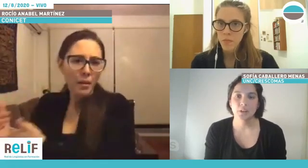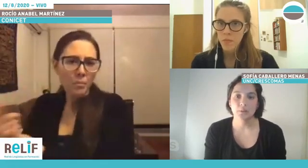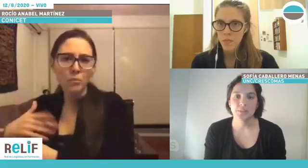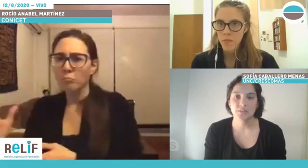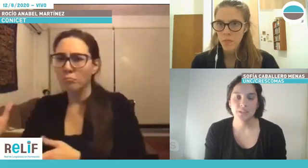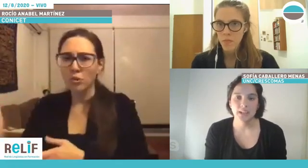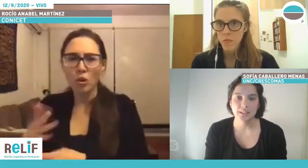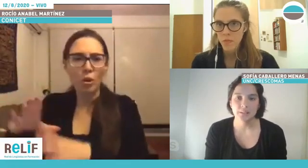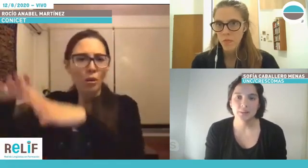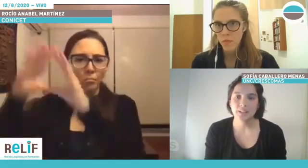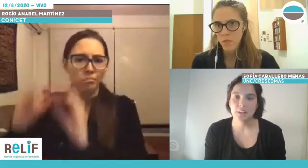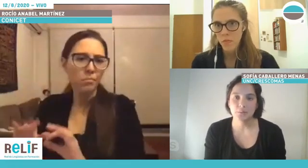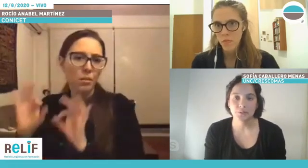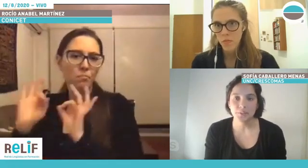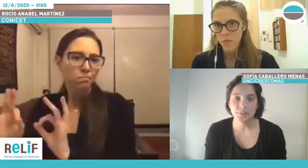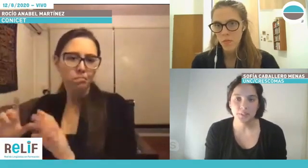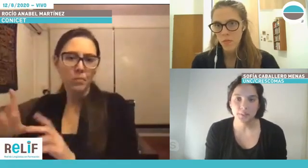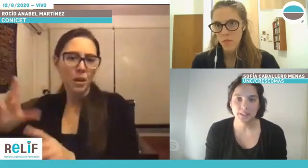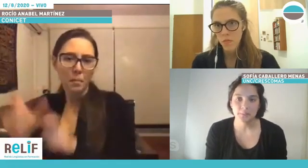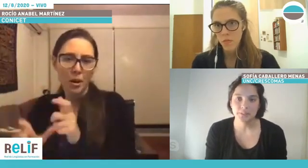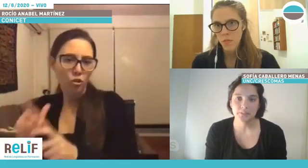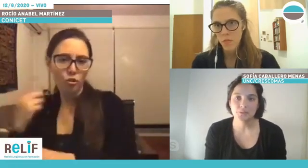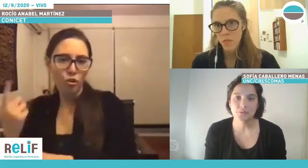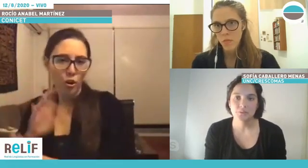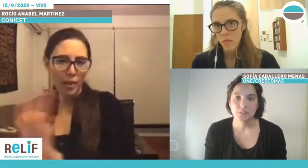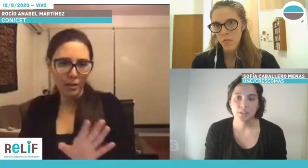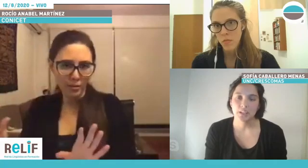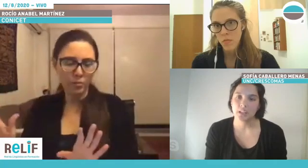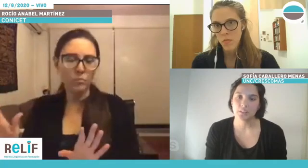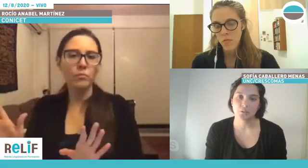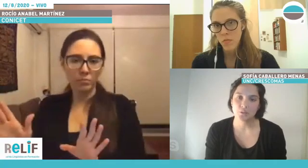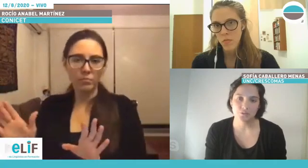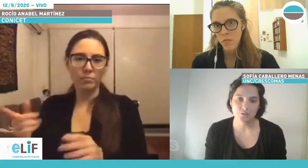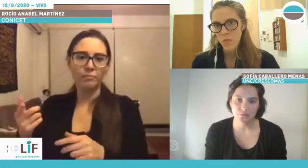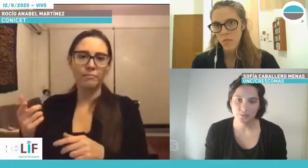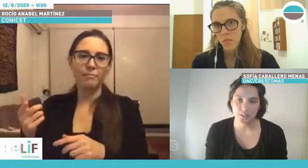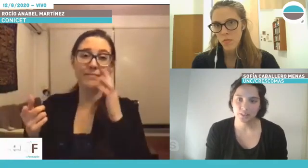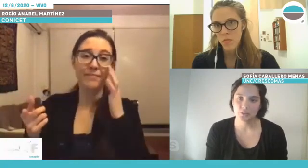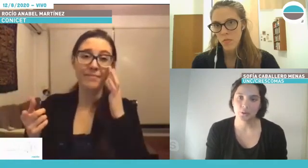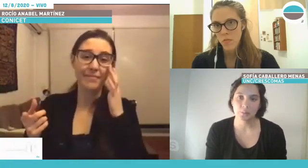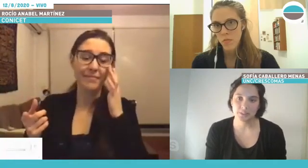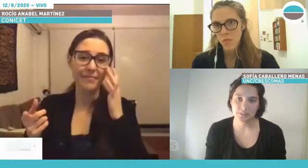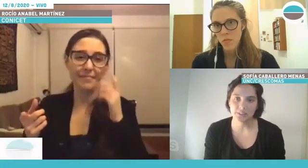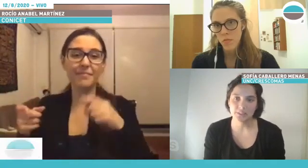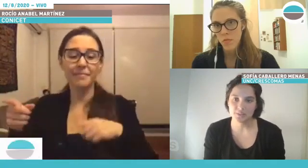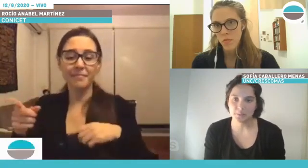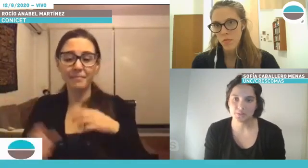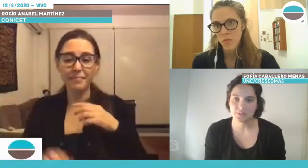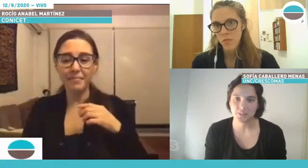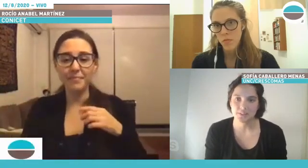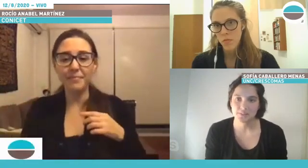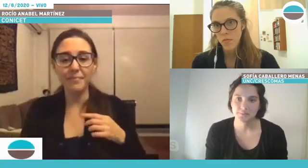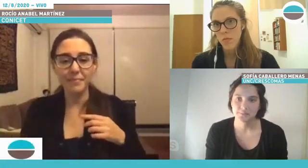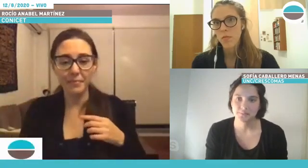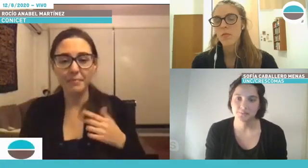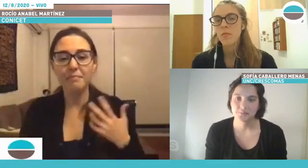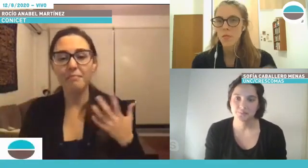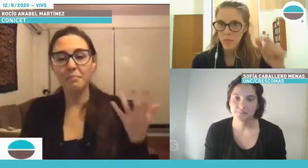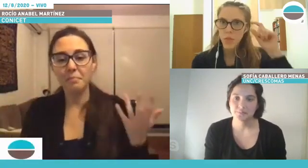dentro hay una comisión directiva y hay un montón de departamentos que todos los participantes son personas